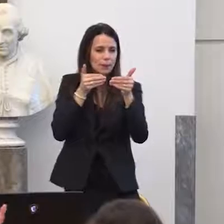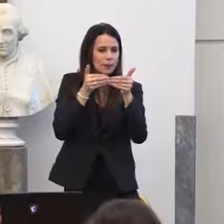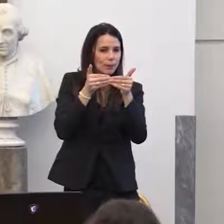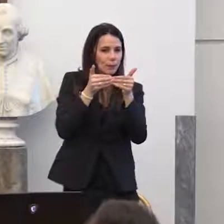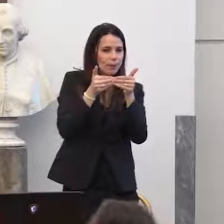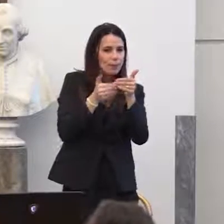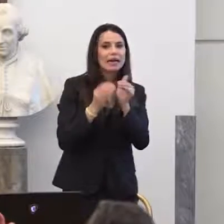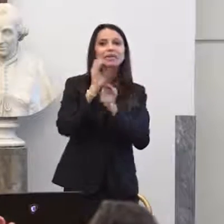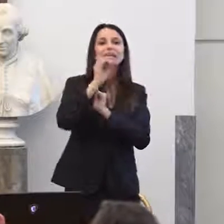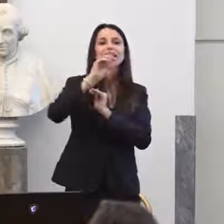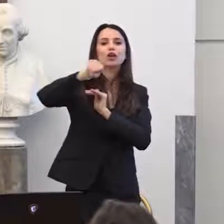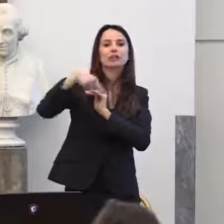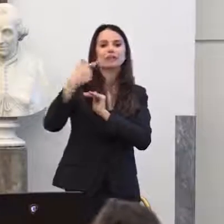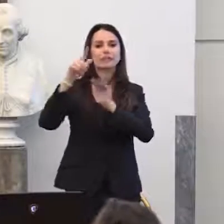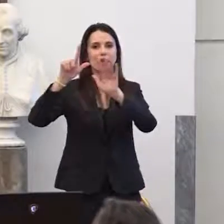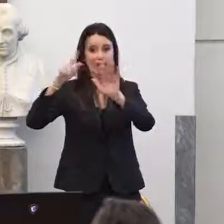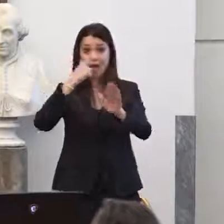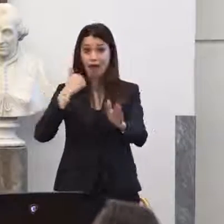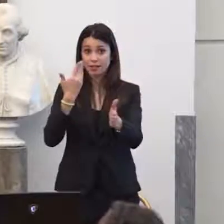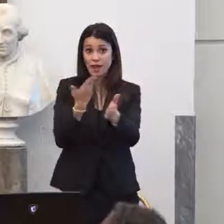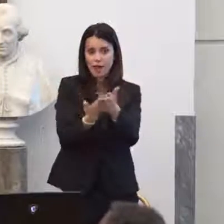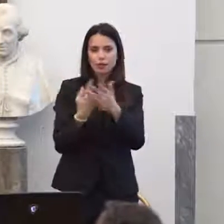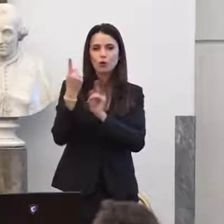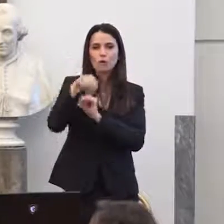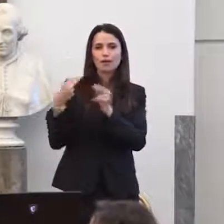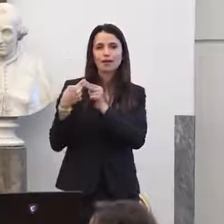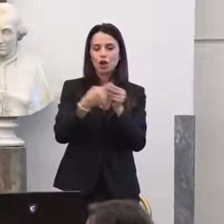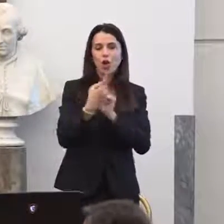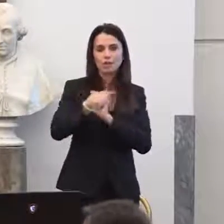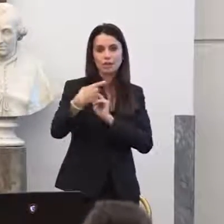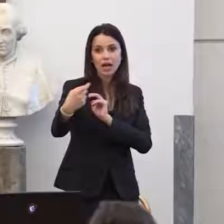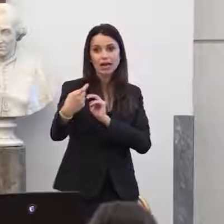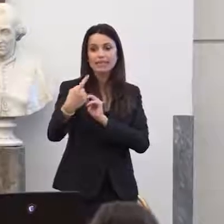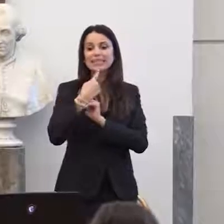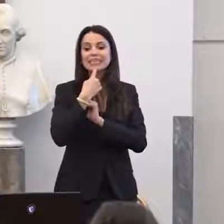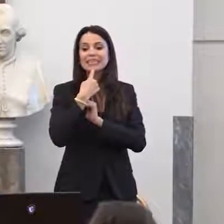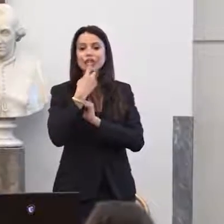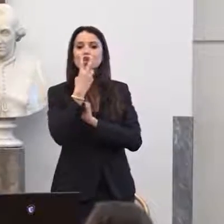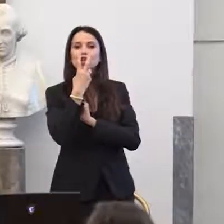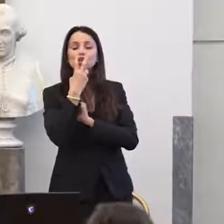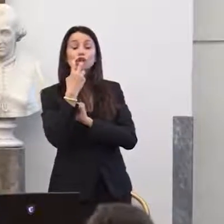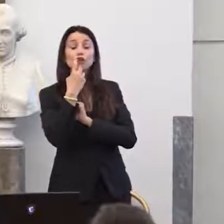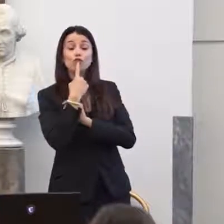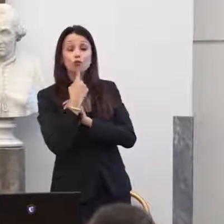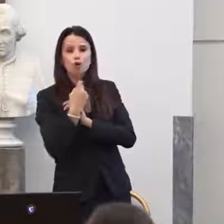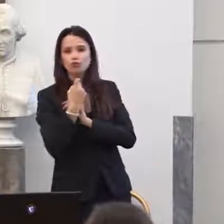07 complessivo della riabilitazione a lungo degenza, le aree verso il rosso ci dicono la carenza.